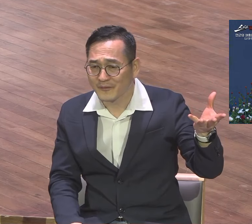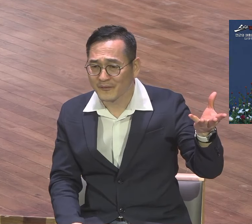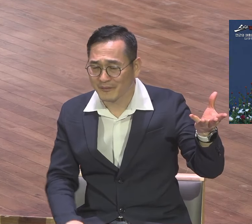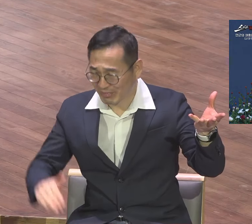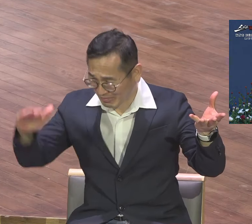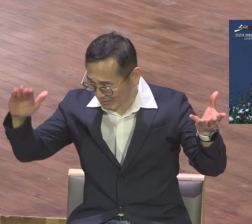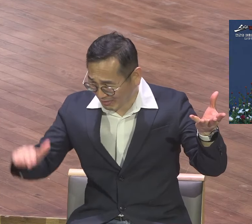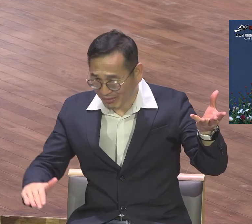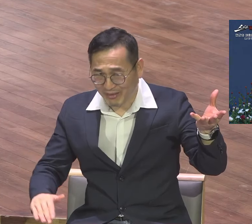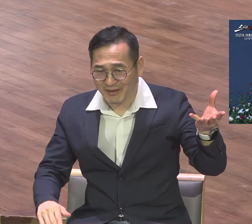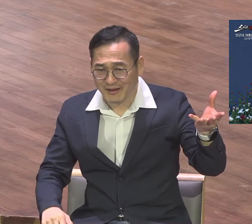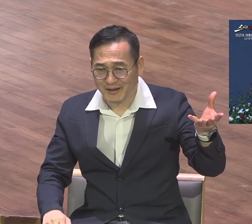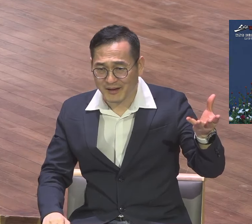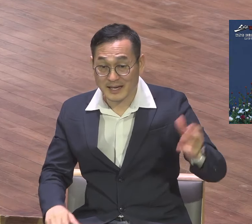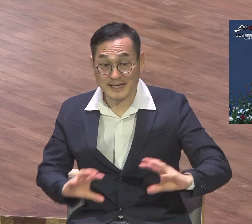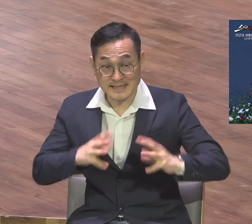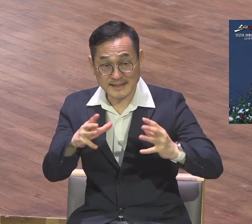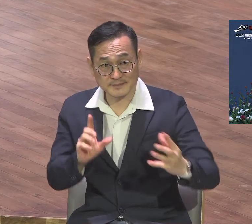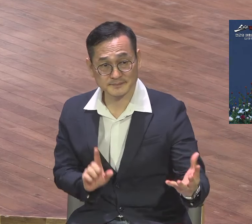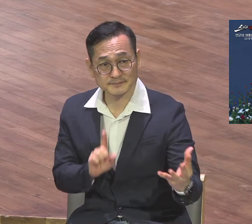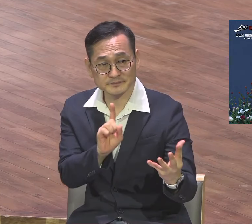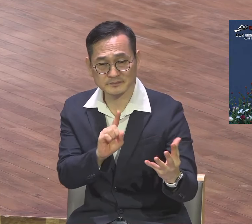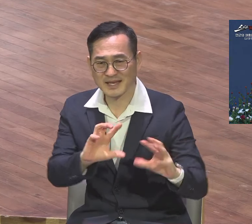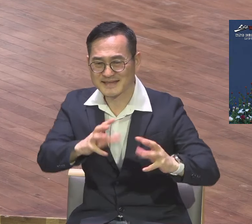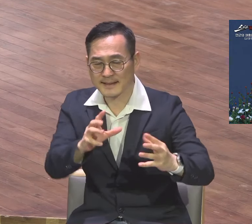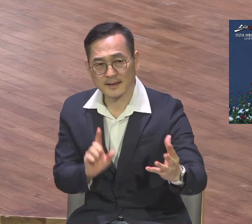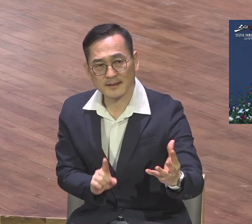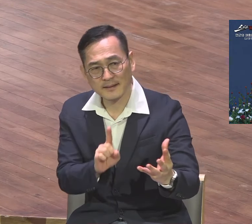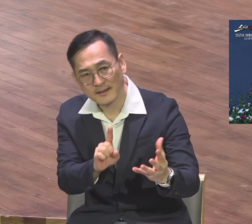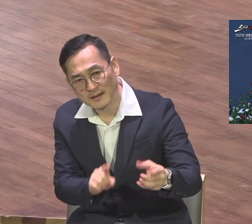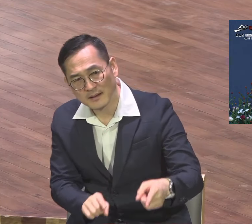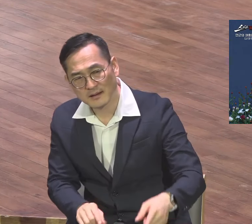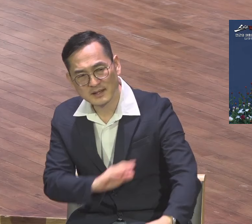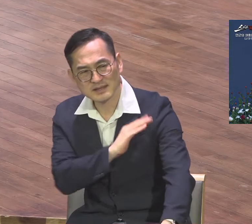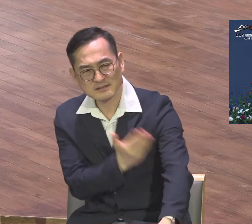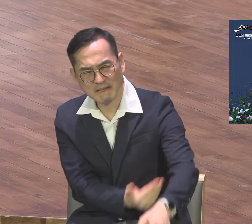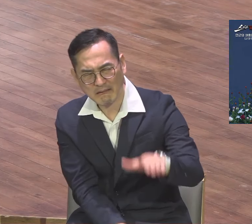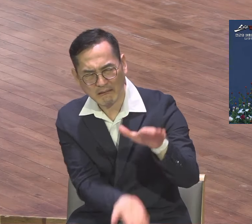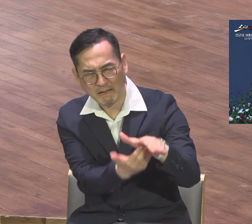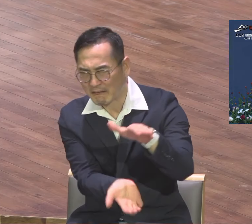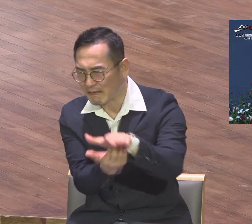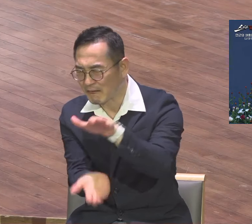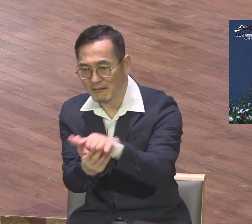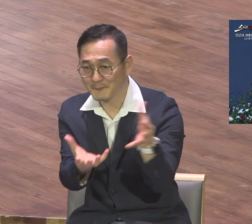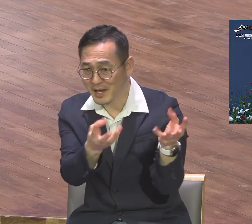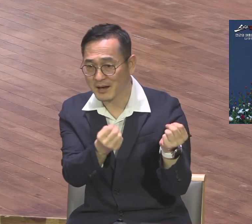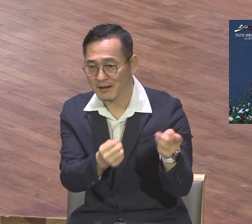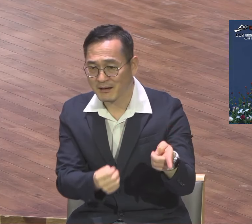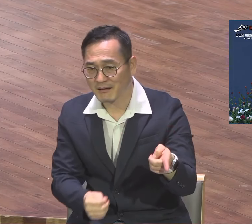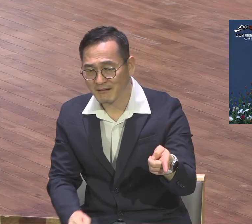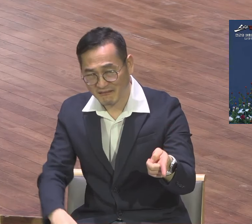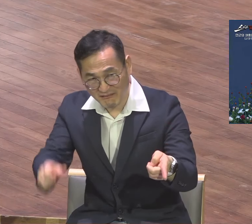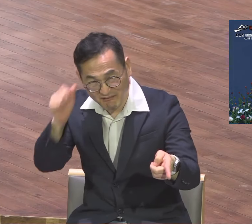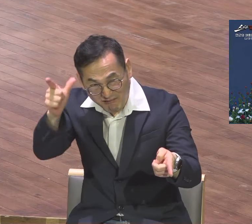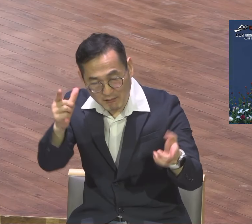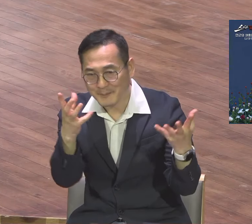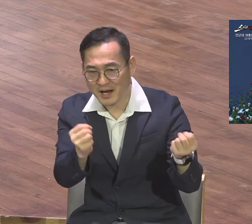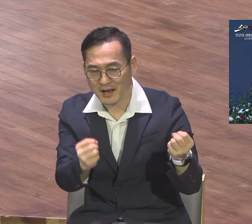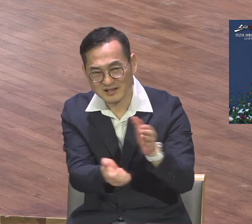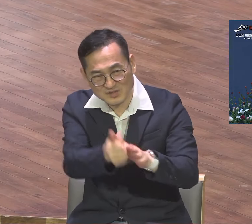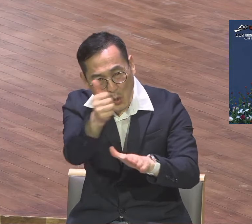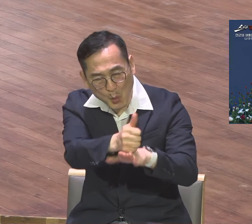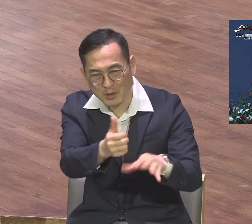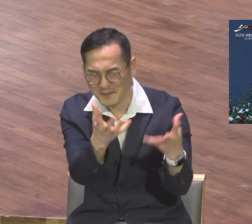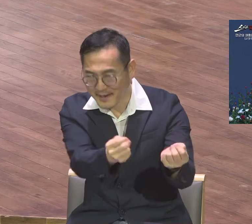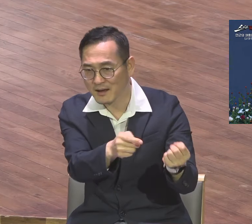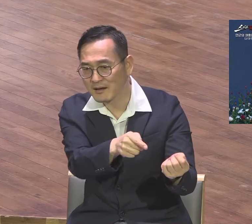우리가 세상에 나가면 우리 게임이 안 돼요. 저 어마어마한 능력 있는 사람들, 저 잘나가는 사람들, 저 성공한 사람들